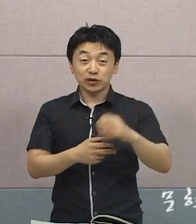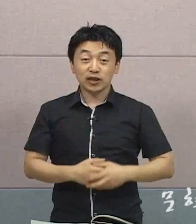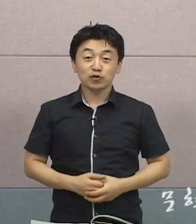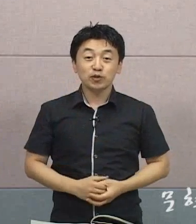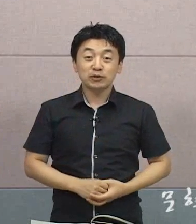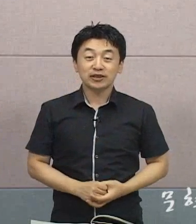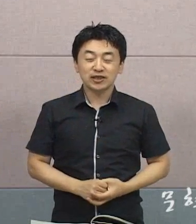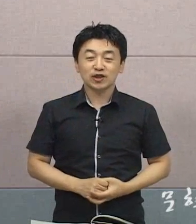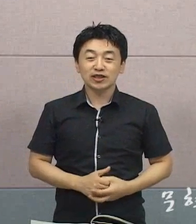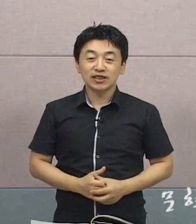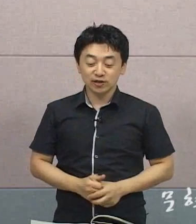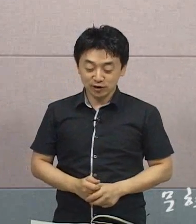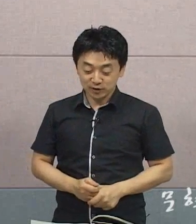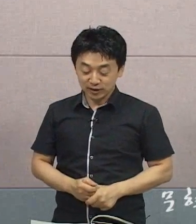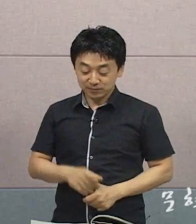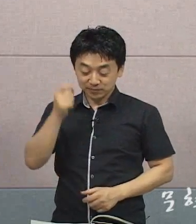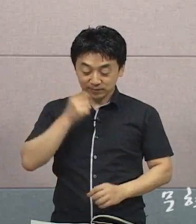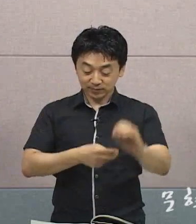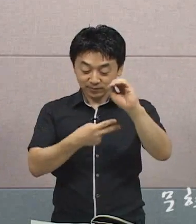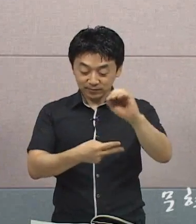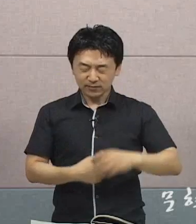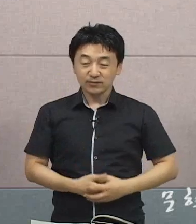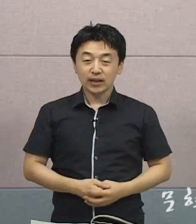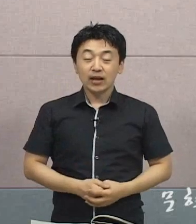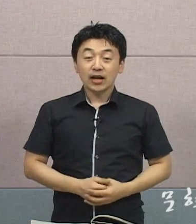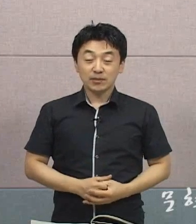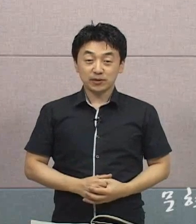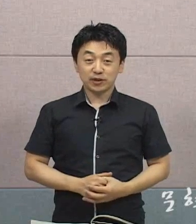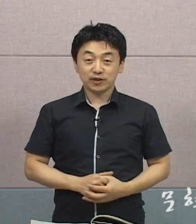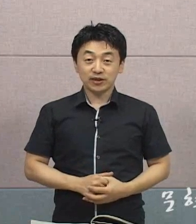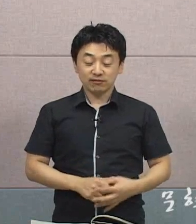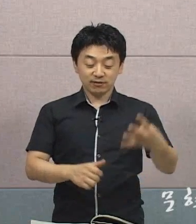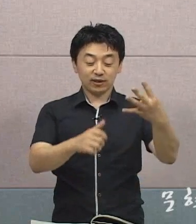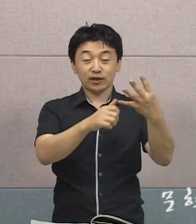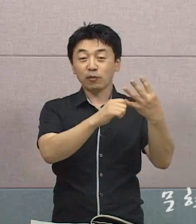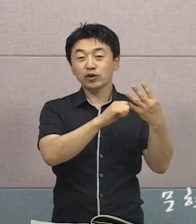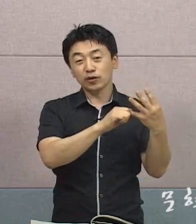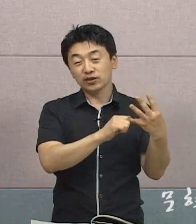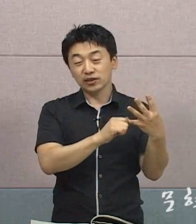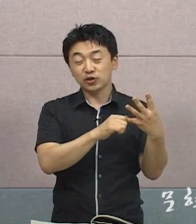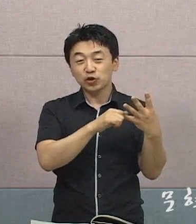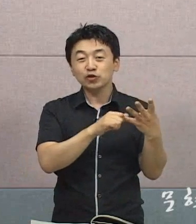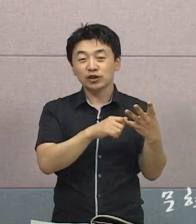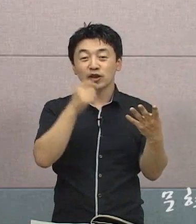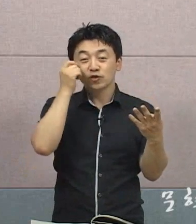얘기한 눈물 없다가 등장을 했군요. 네. 아까 말씀드렸듯이 네 번째에 속하는 그냥 쉬운 단어,